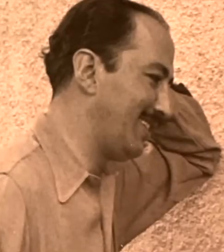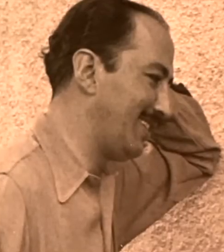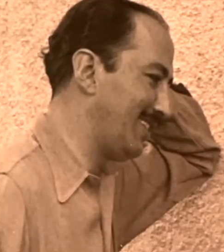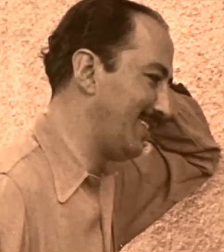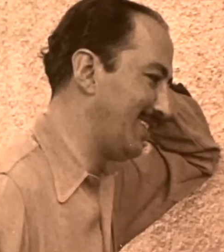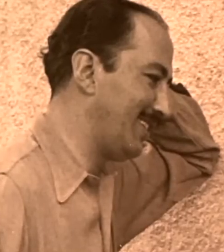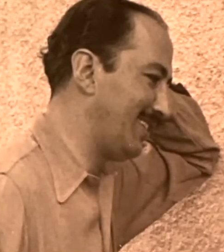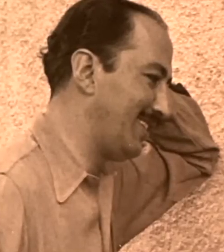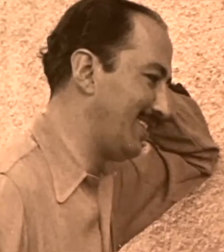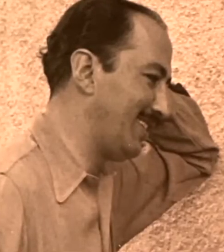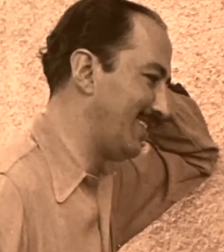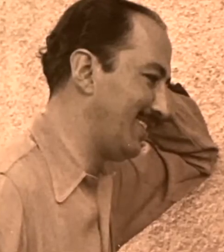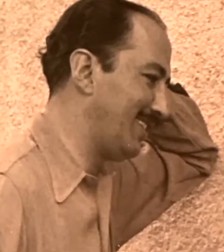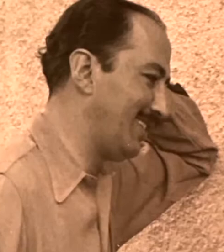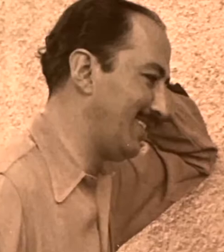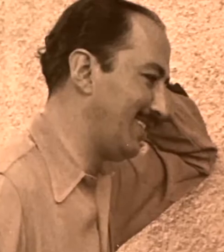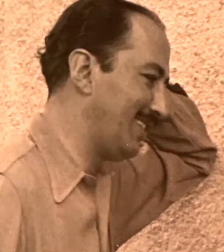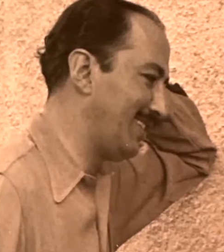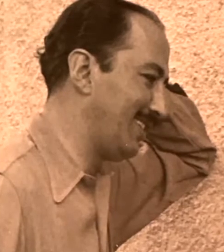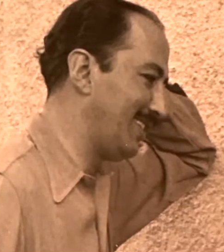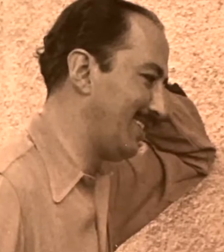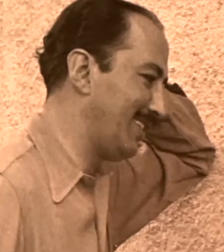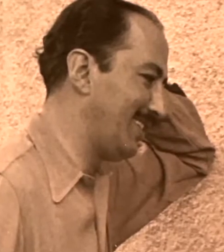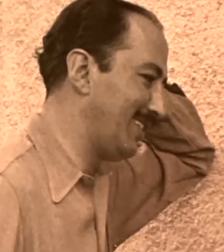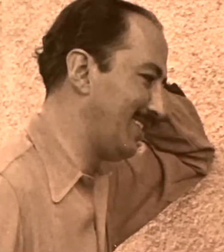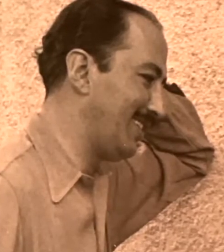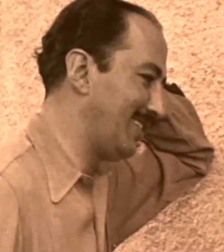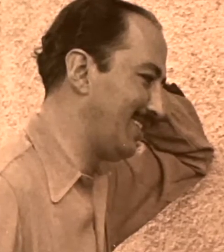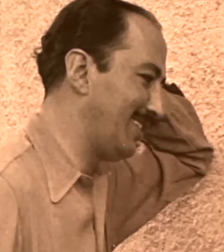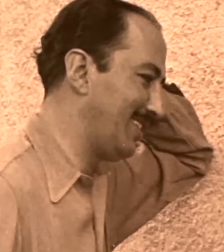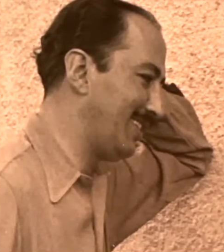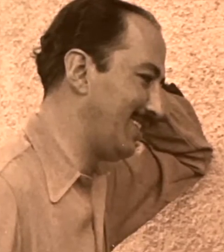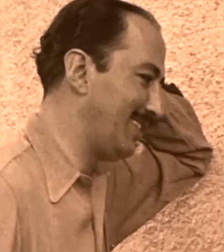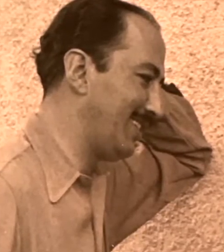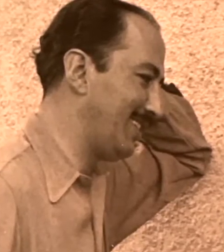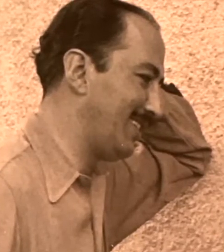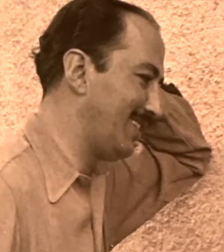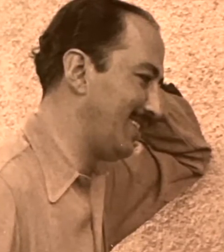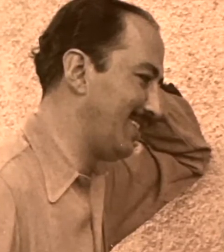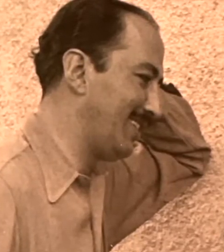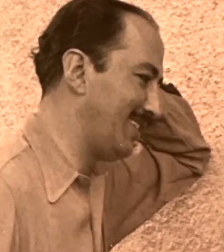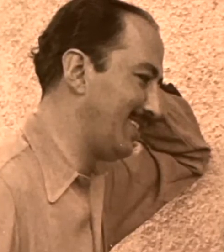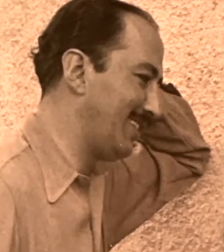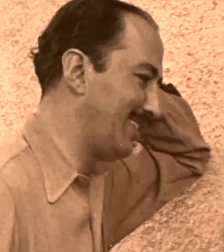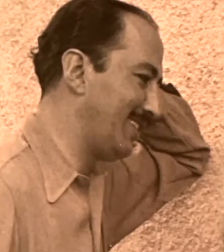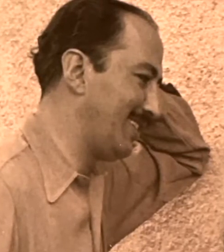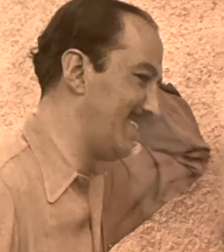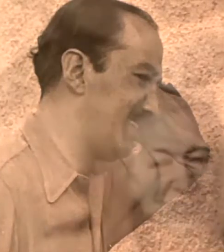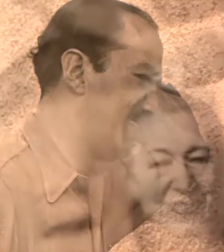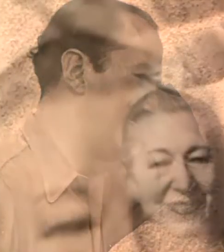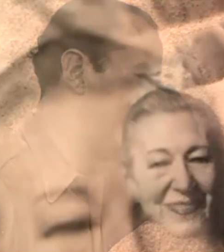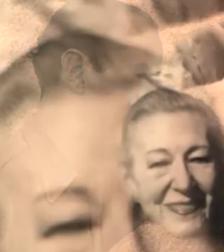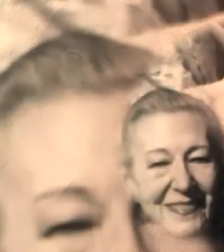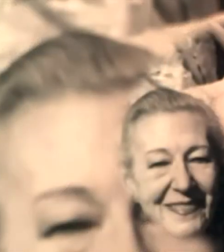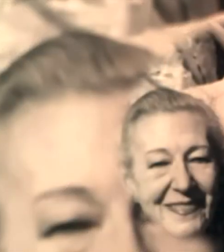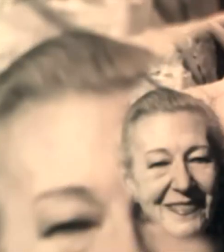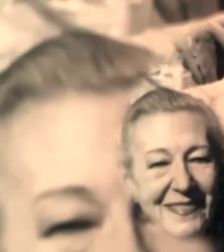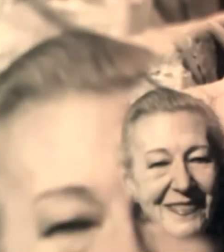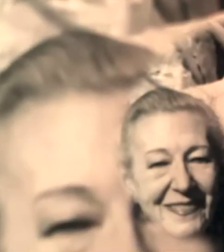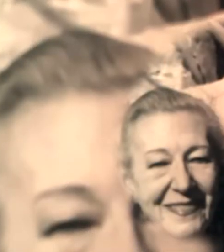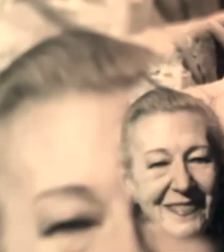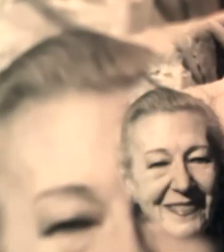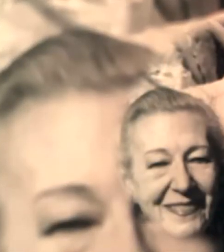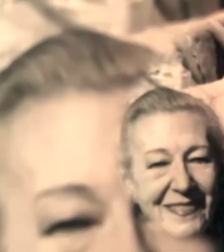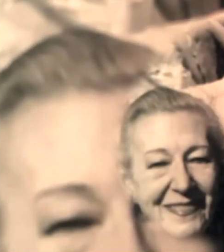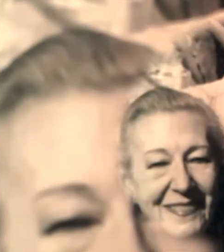ったホセ・チャベスと出会います。ホセが残した言葉で、コンクールでは賞は何一つ勝ち取らなかったが、オ